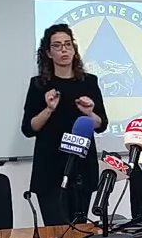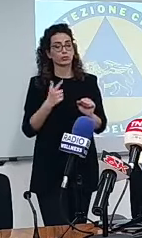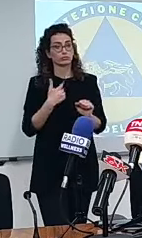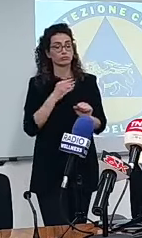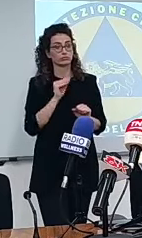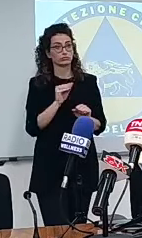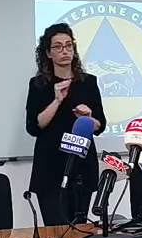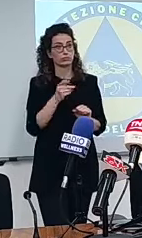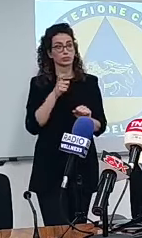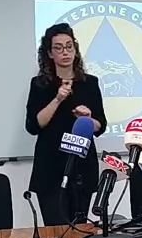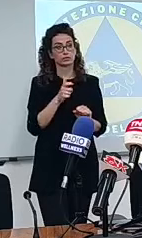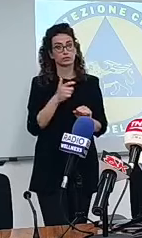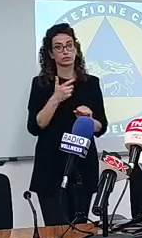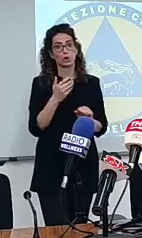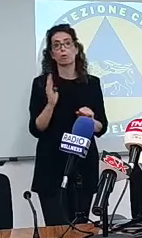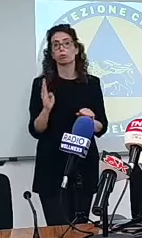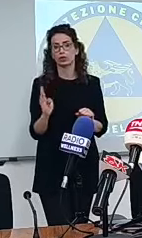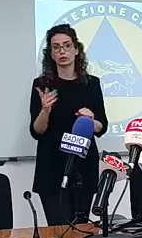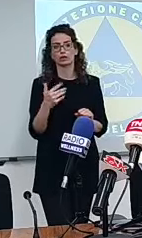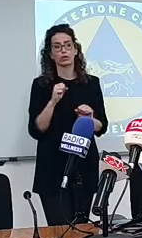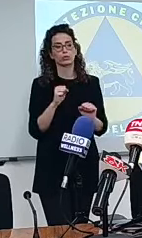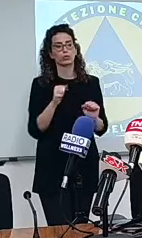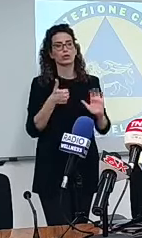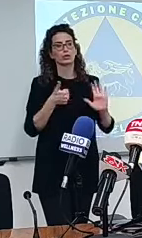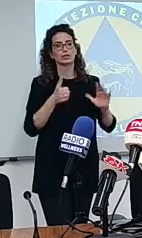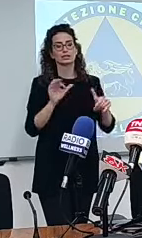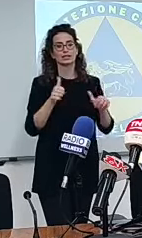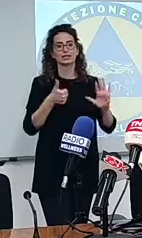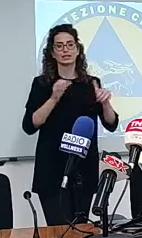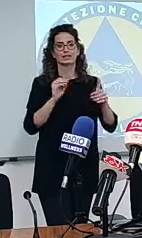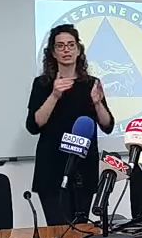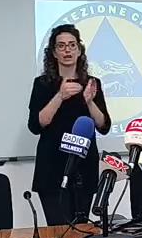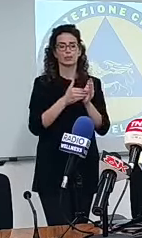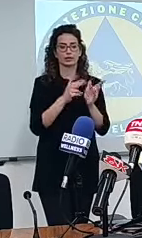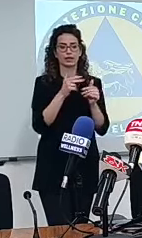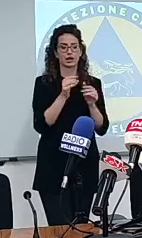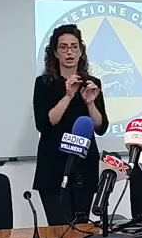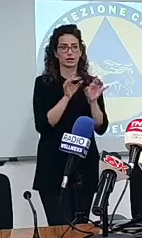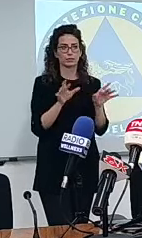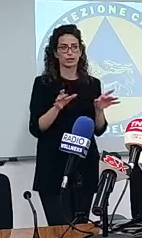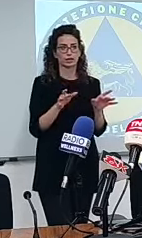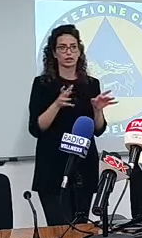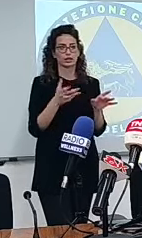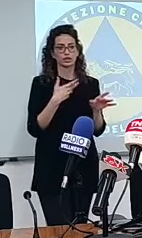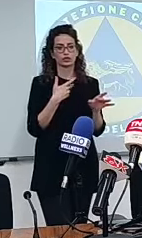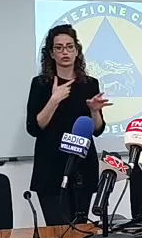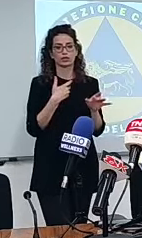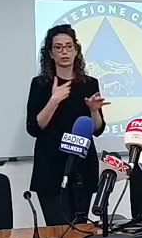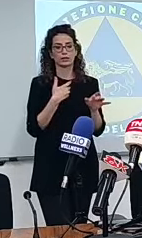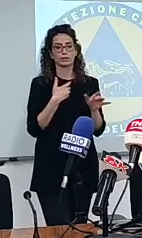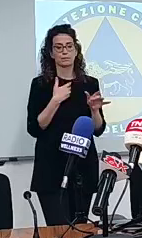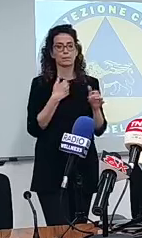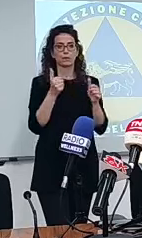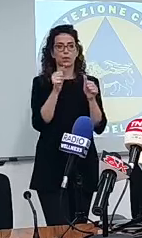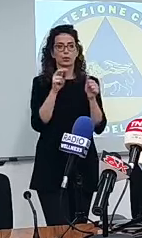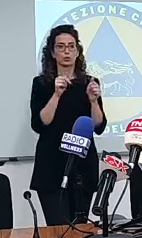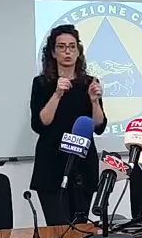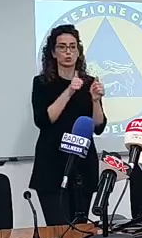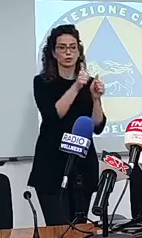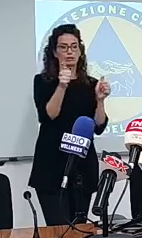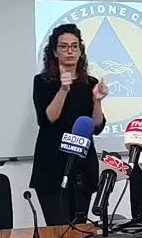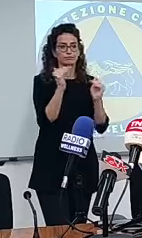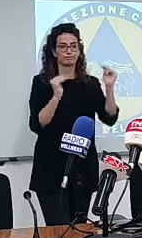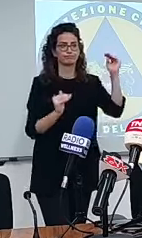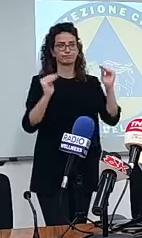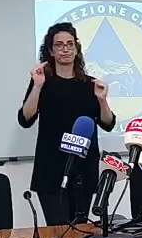Chiedo perché mi hanno scritto adesso che nei 60.000 posti disponibili siano distribuiti in maniera disomogenea. Vabbè, può. No, che perché